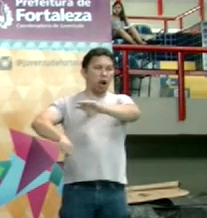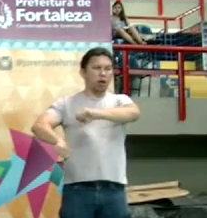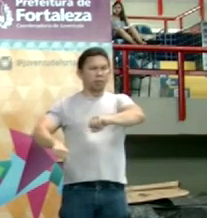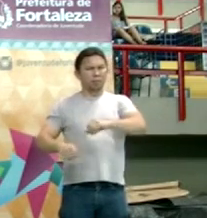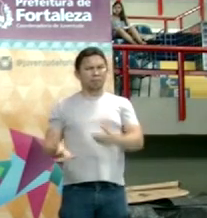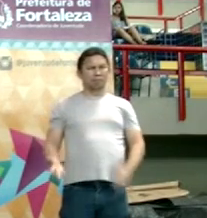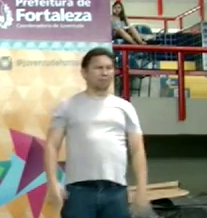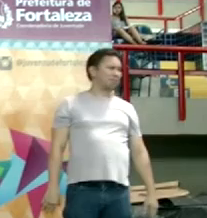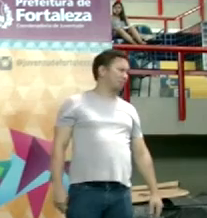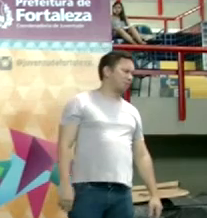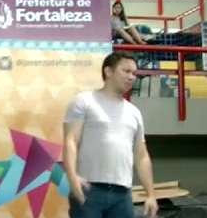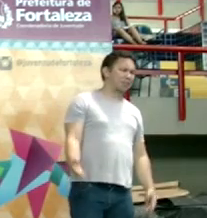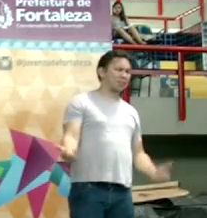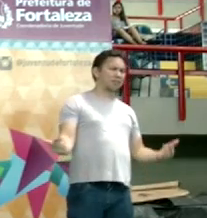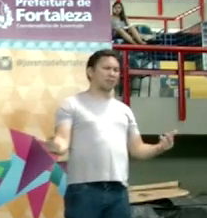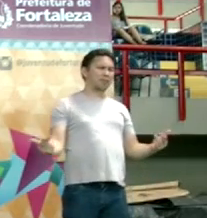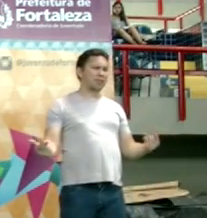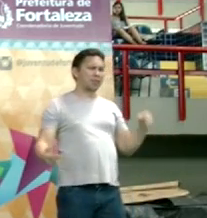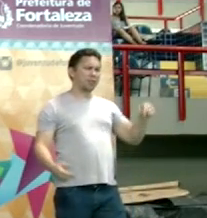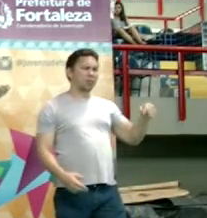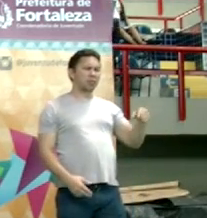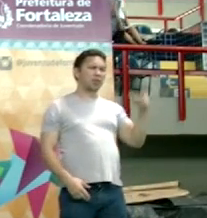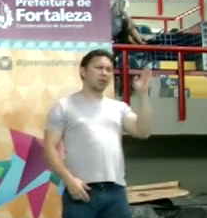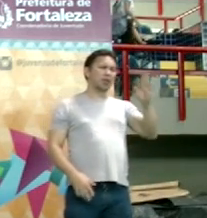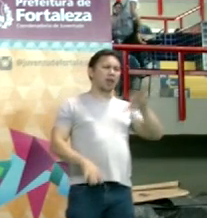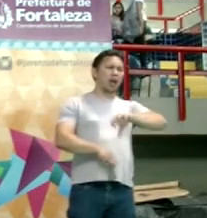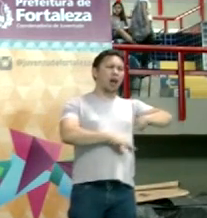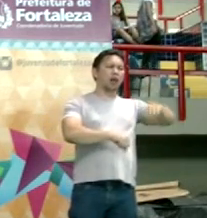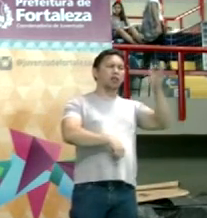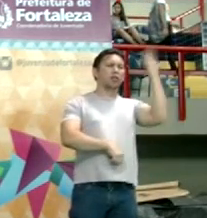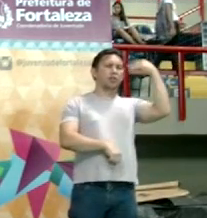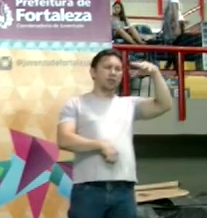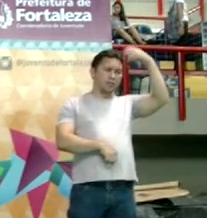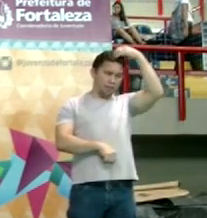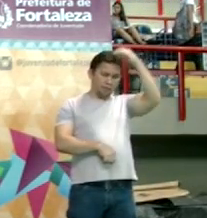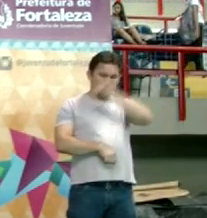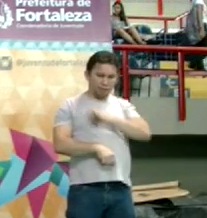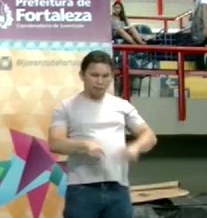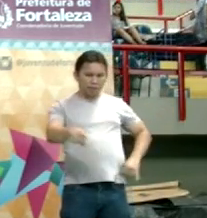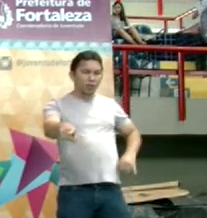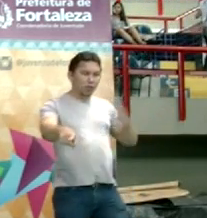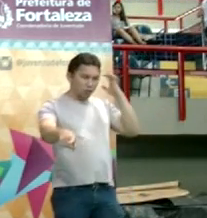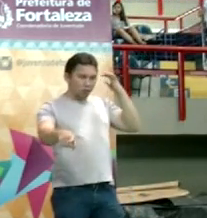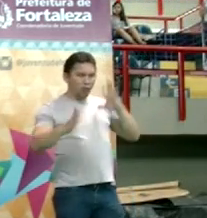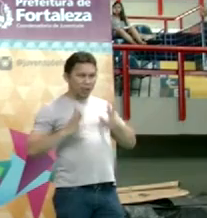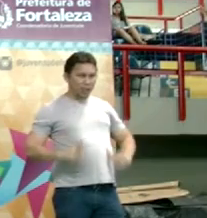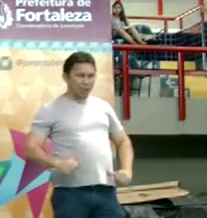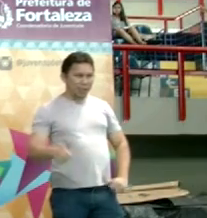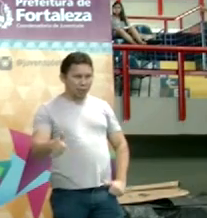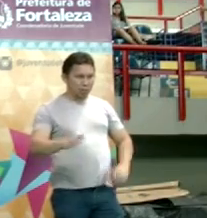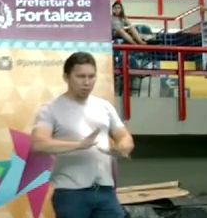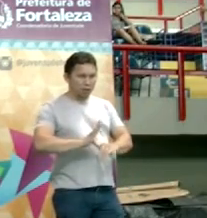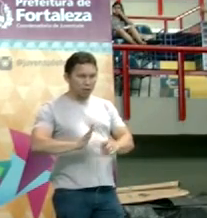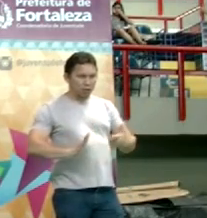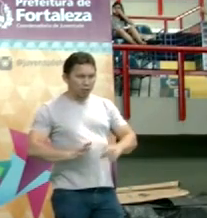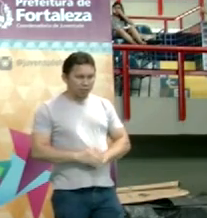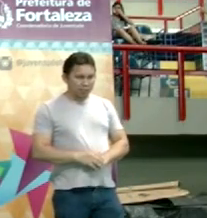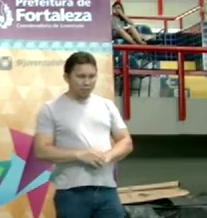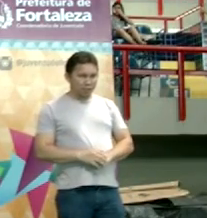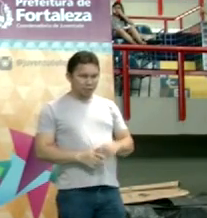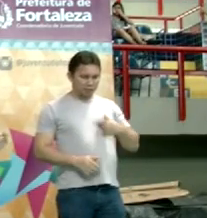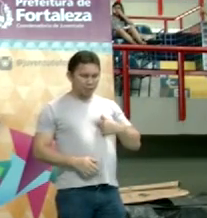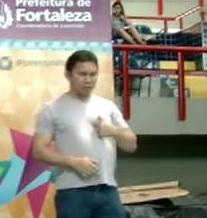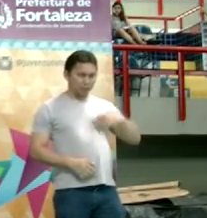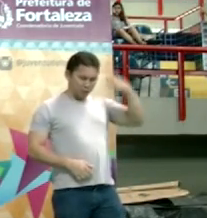império, eu acho meio difícil. Porque a corrupção no Brasil, ela é desde o período colonial. Tu acha que nessa época aí não tinha corrupção não, é menino? O imperador com